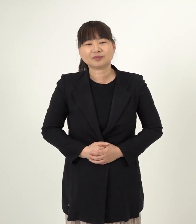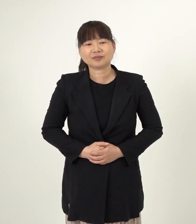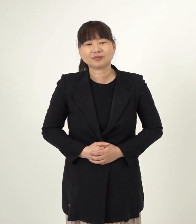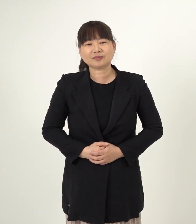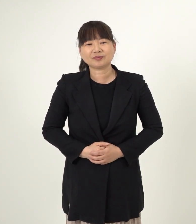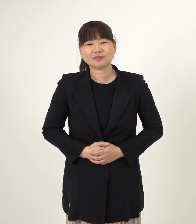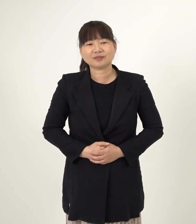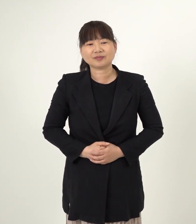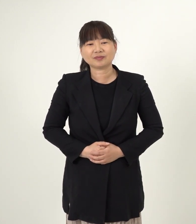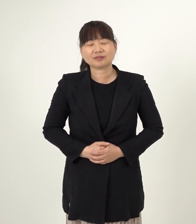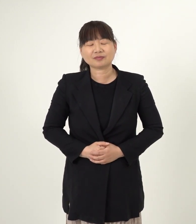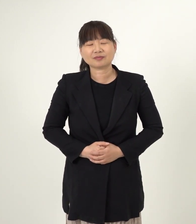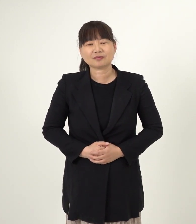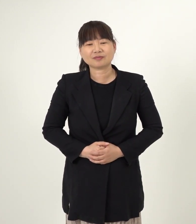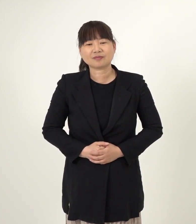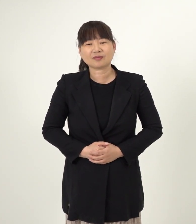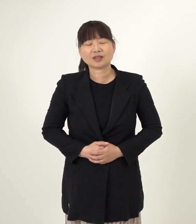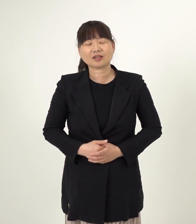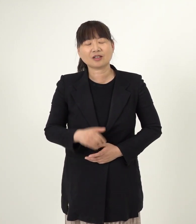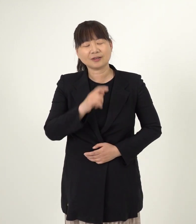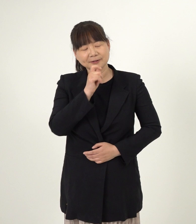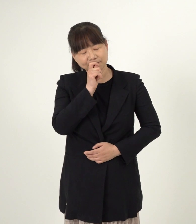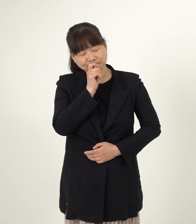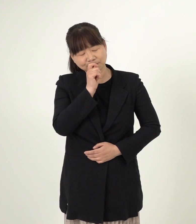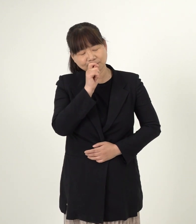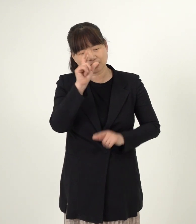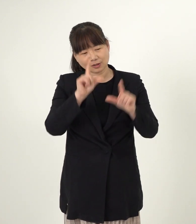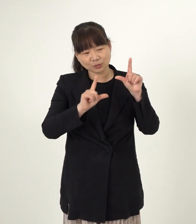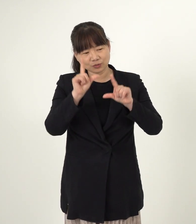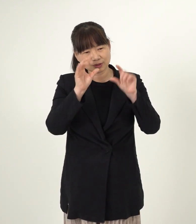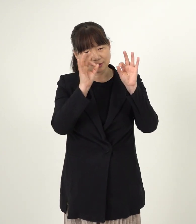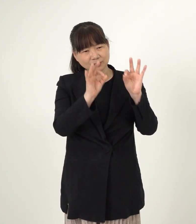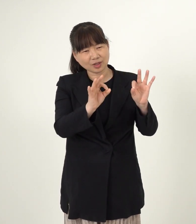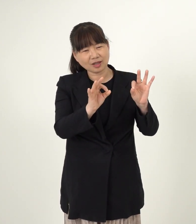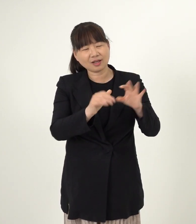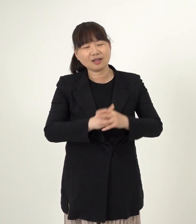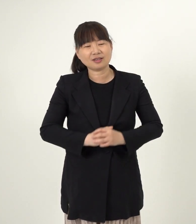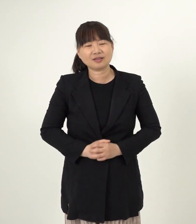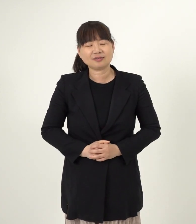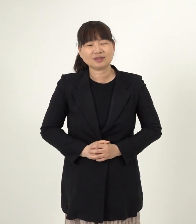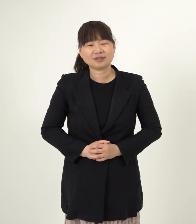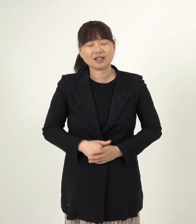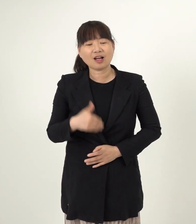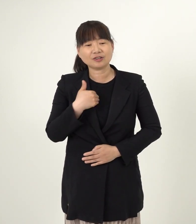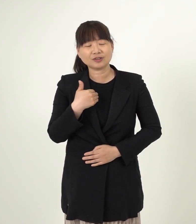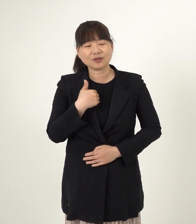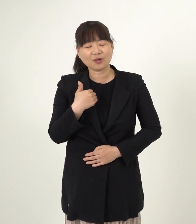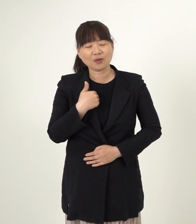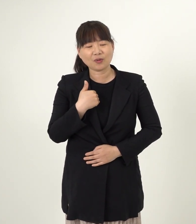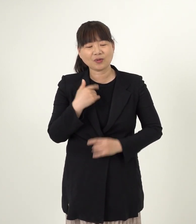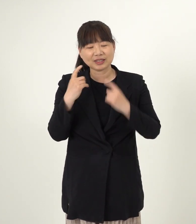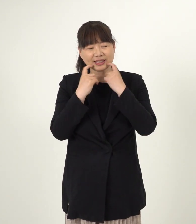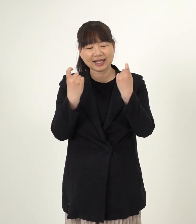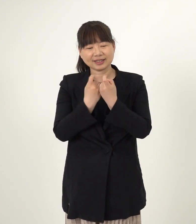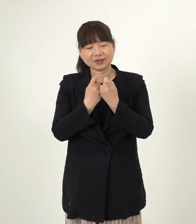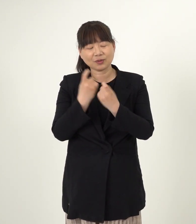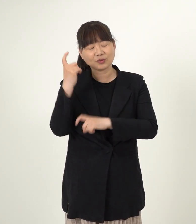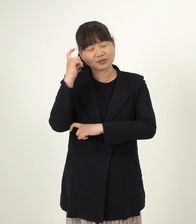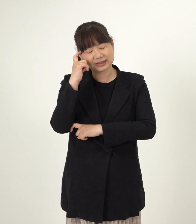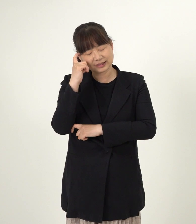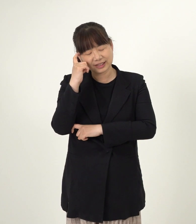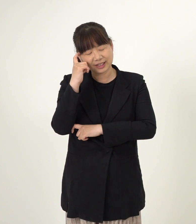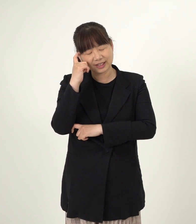이 침묵의 부분에 대해서 저는 많은 생각을 좀 하게 되다가